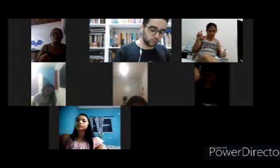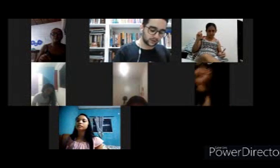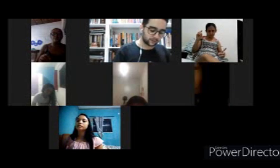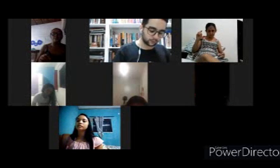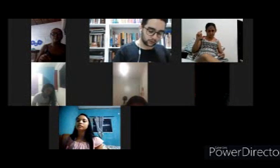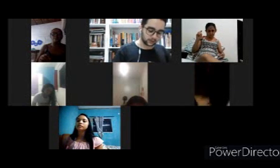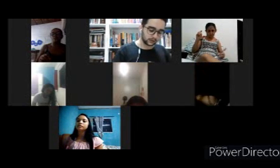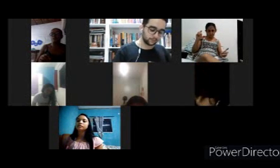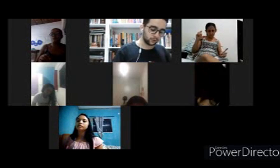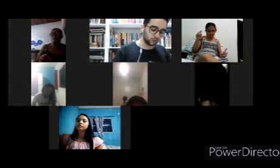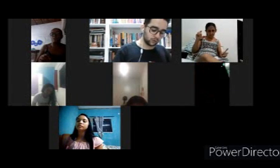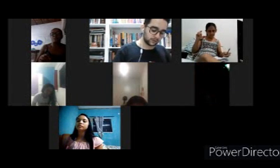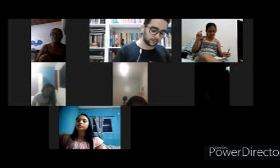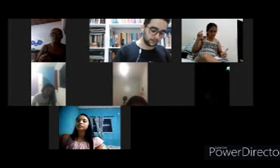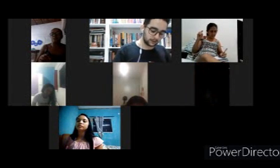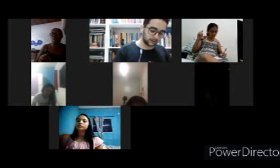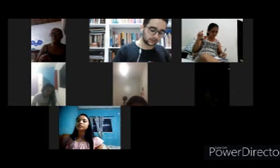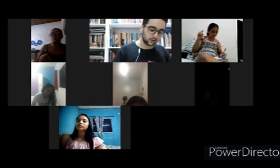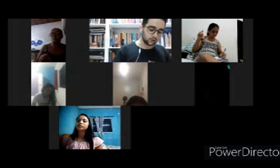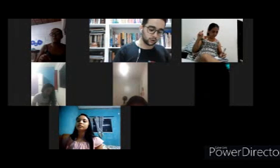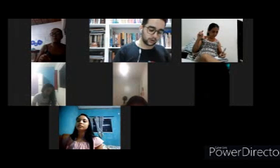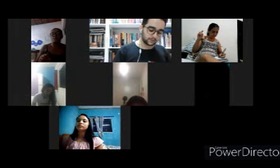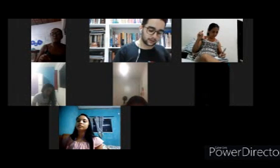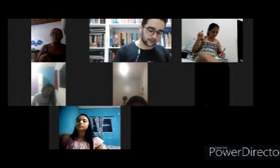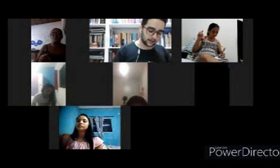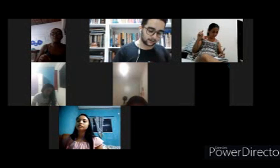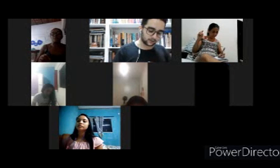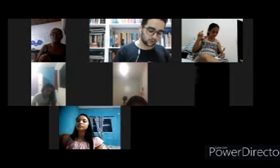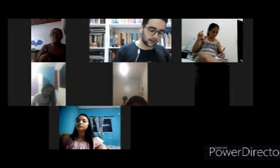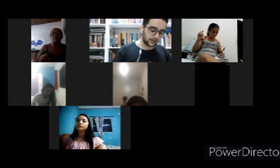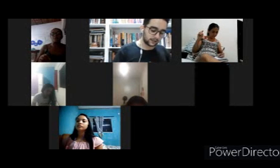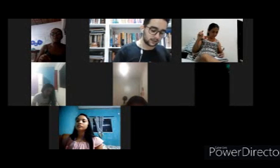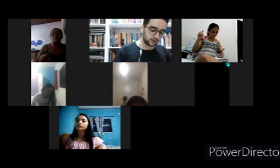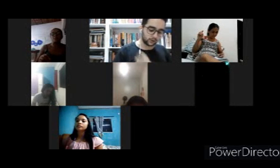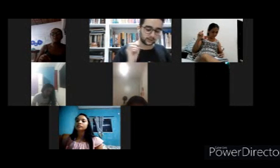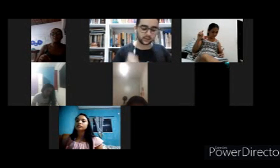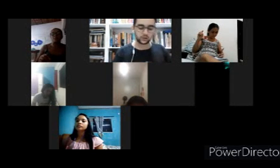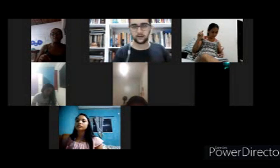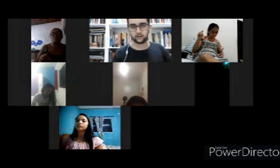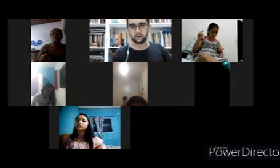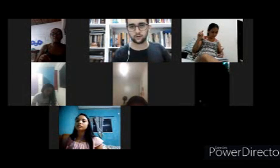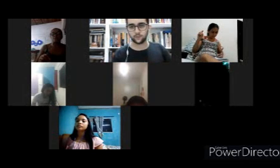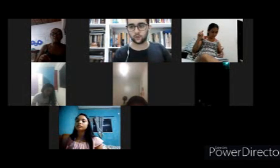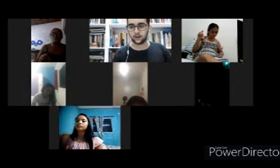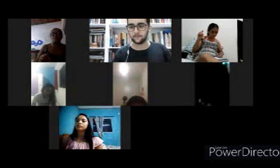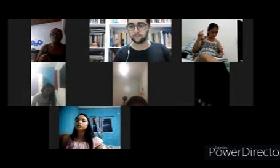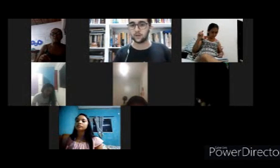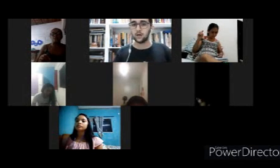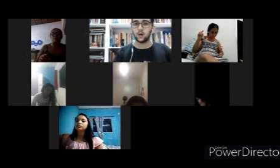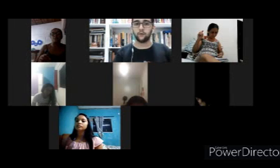2 frutas, 2 bebidas, 2 materiais escolares e 2 sentimentos, ok? Eu